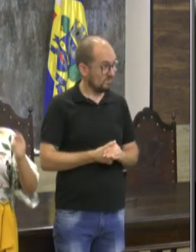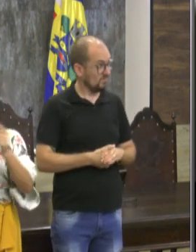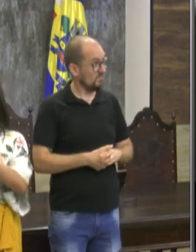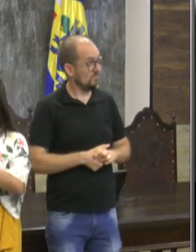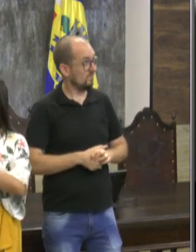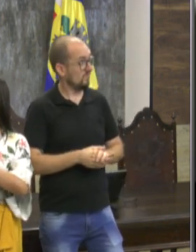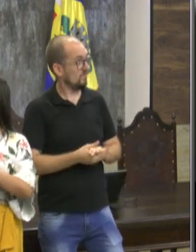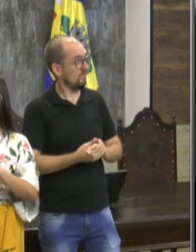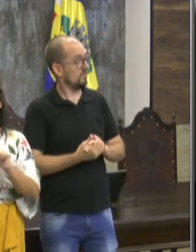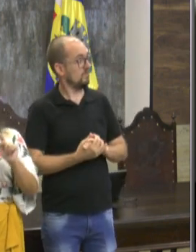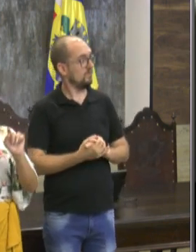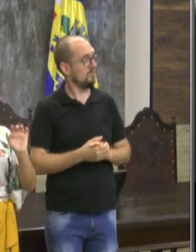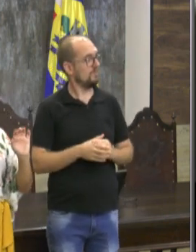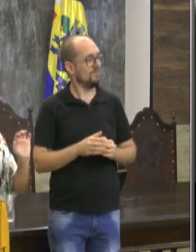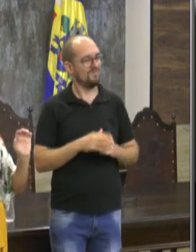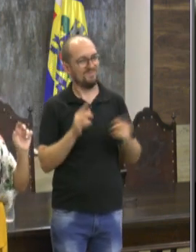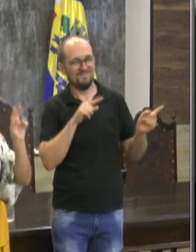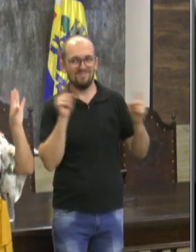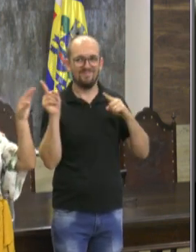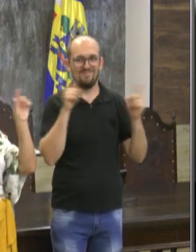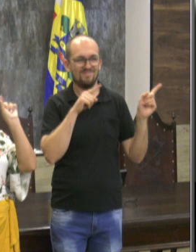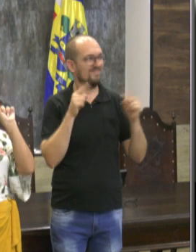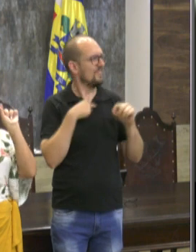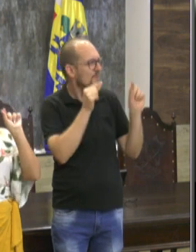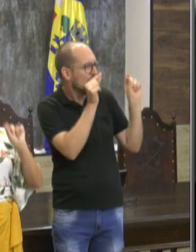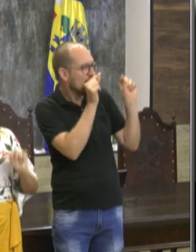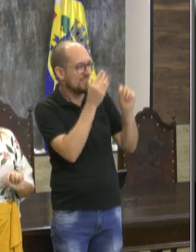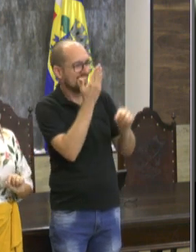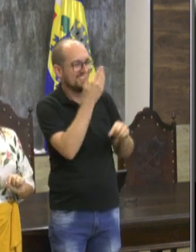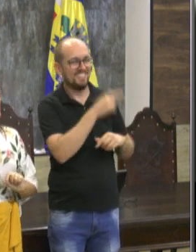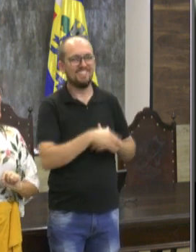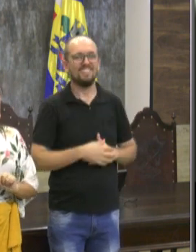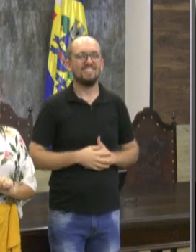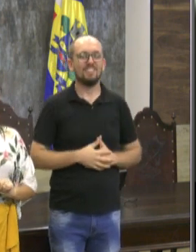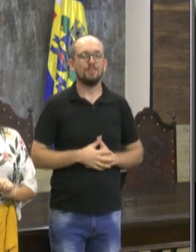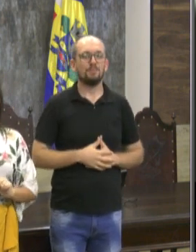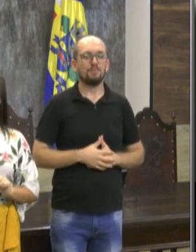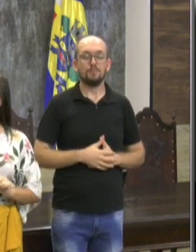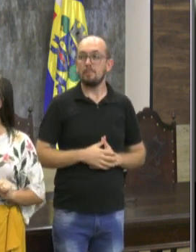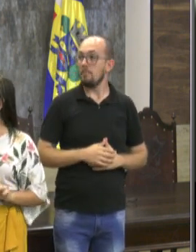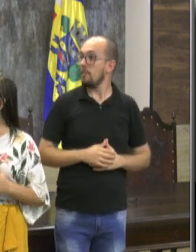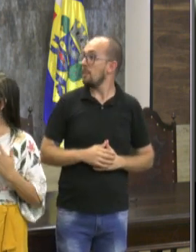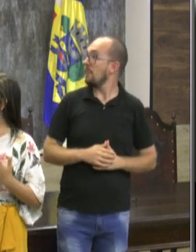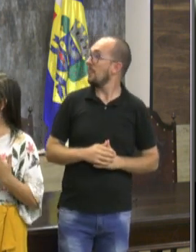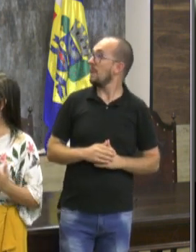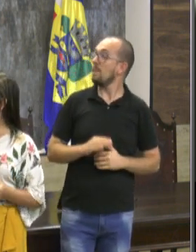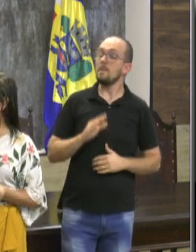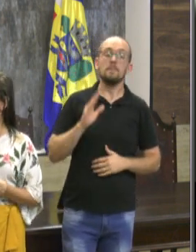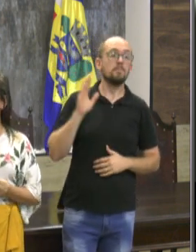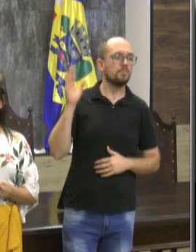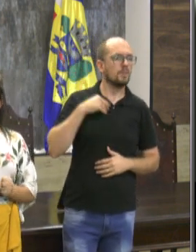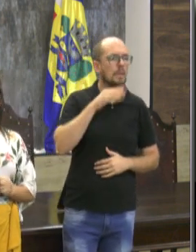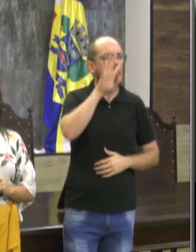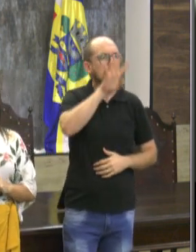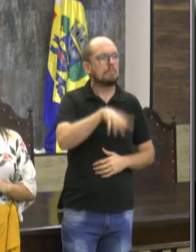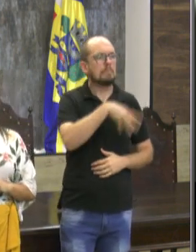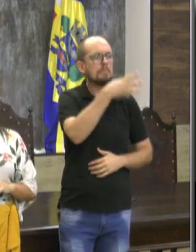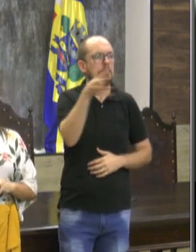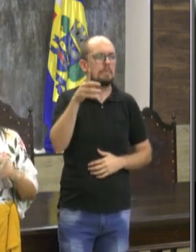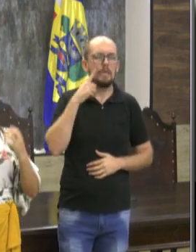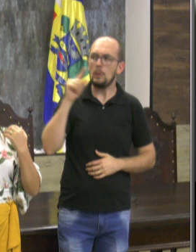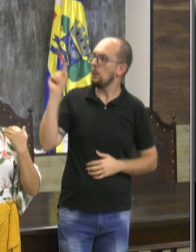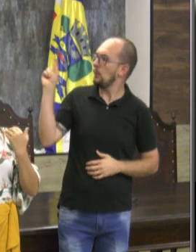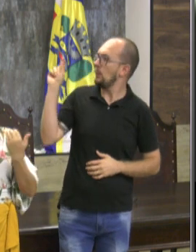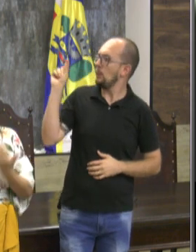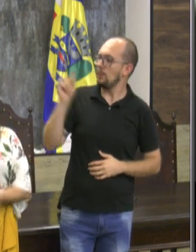Aqui, eu vou ter que olhar aqui também, tá, gente? Porque ali está muito pequena a letra. O que a escola fez, então, né? Eu